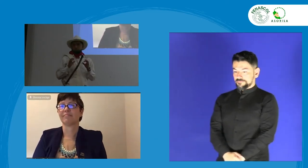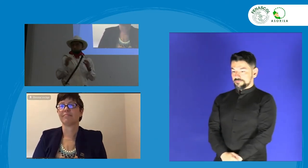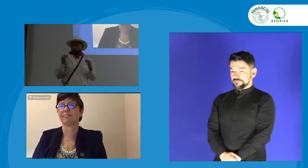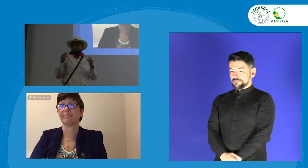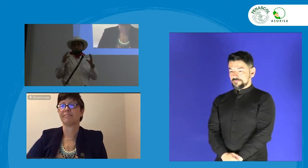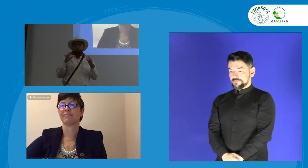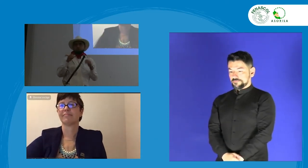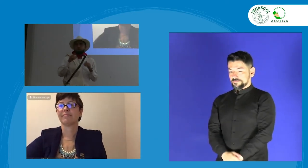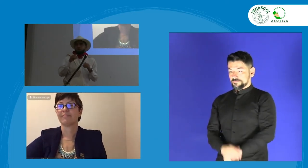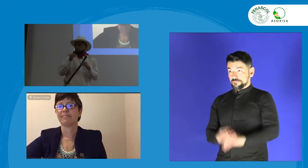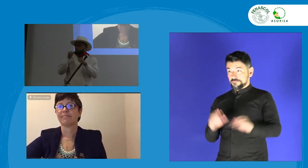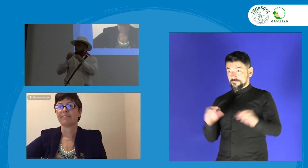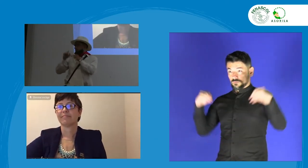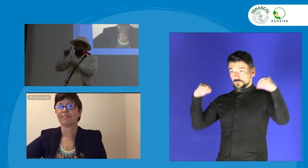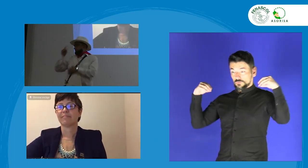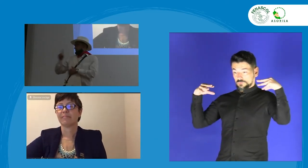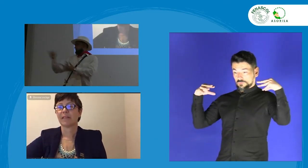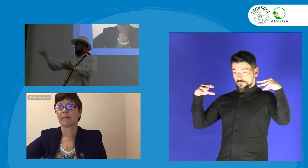Perfecto.